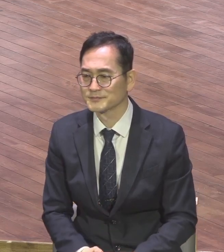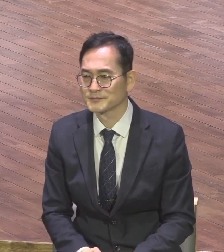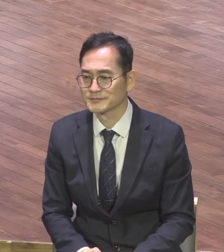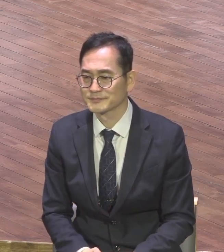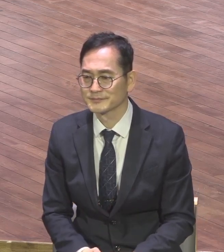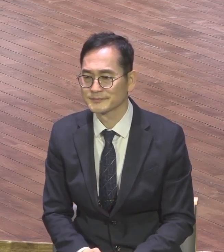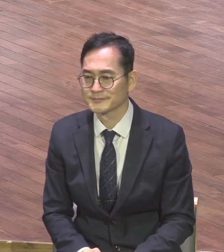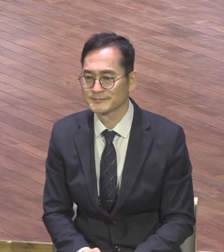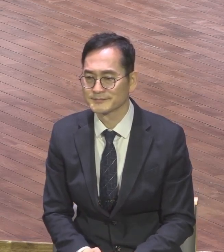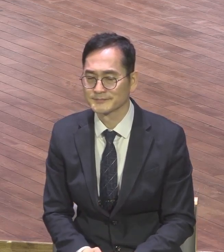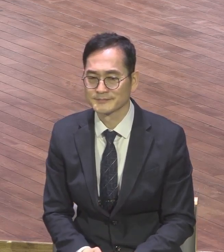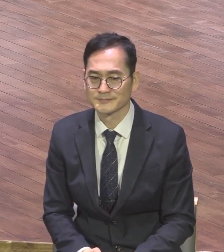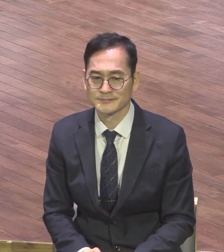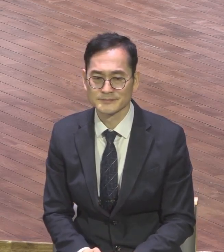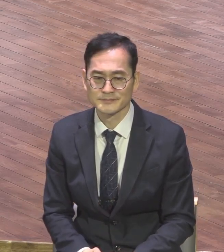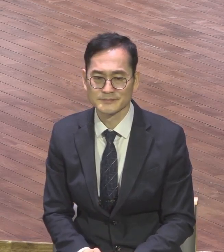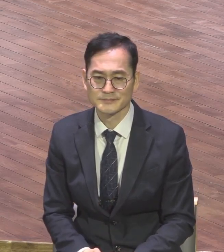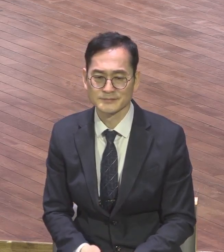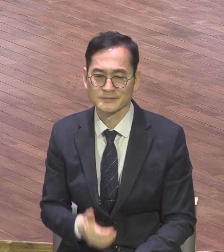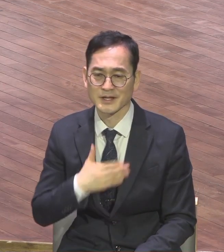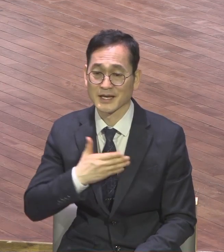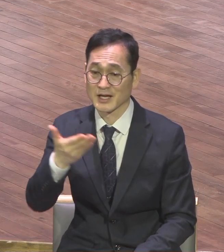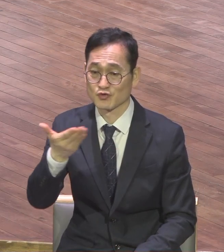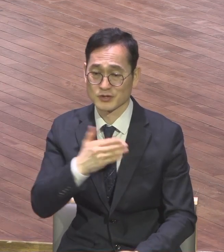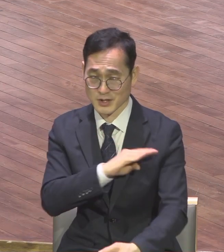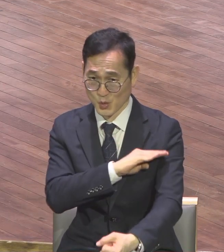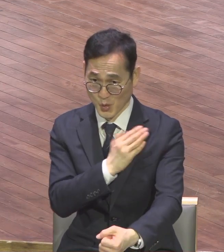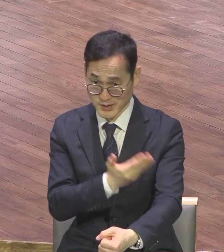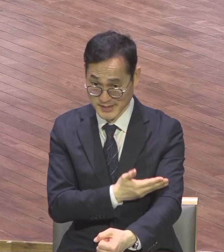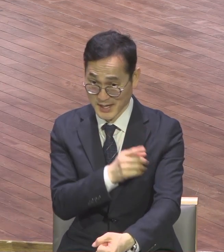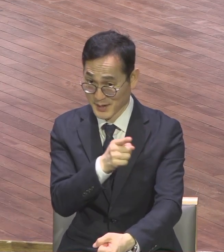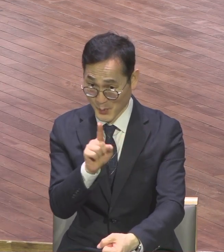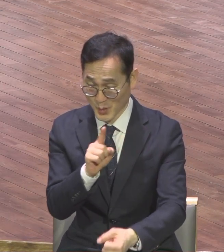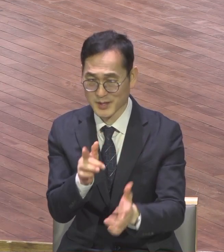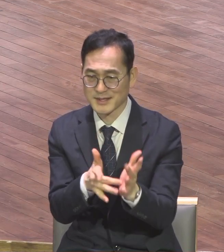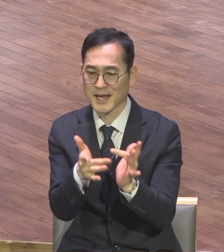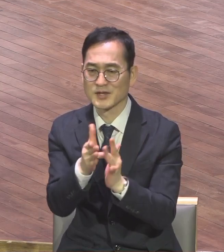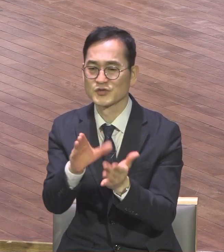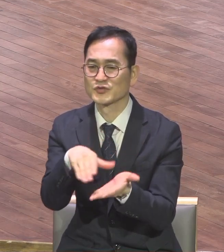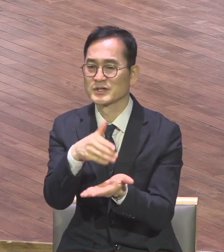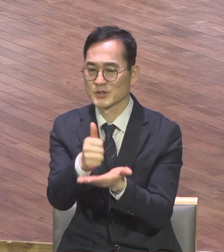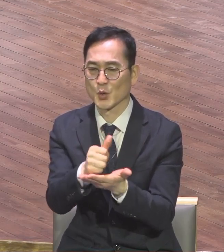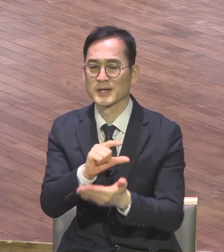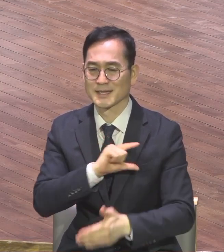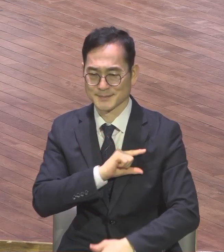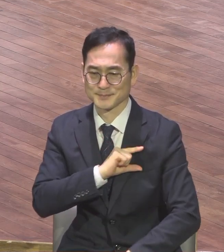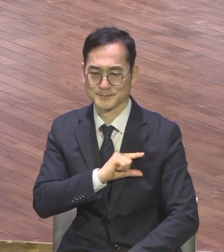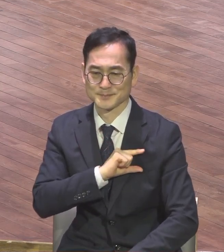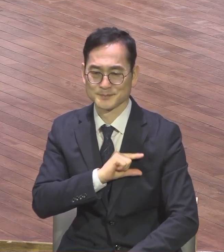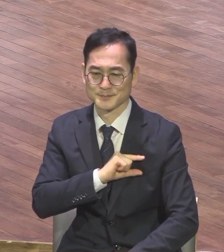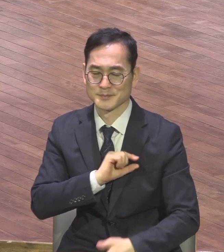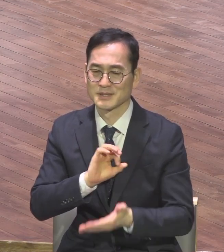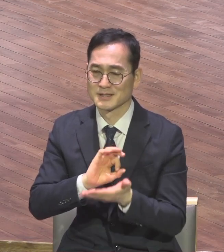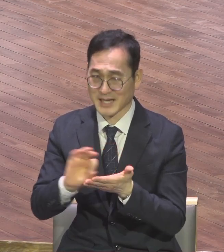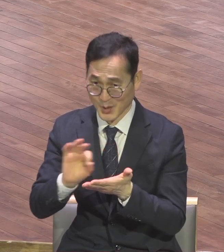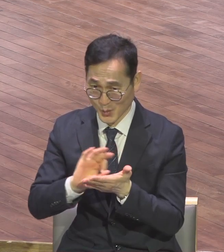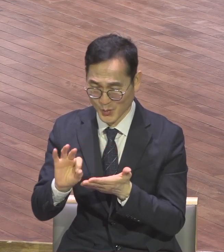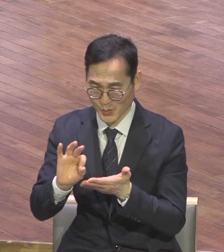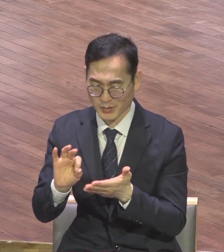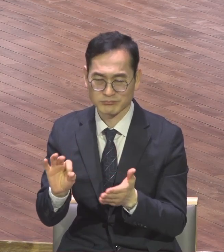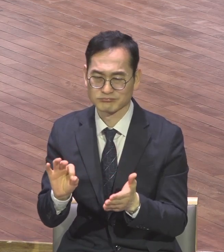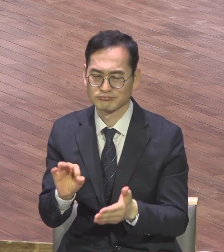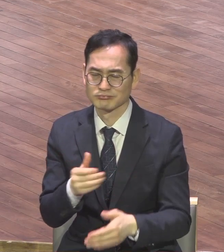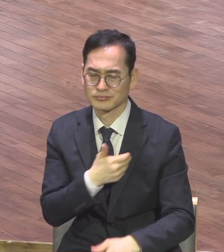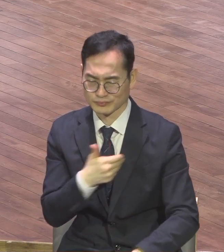바랍니다. 단순하게 그냥 내게 주신 권세 예수 그리스도 그 이름의 권세를 사용하면 끝나요.